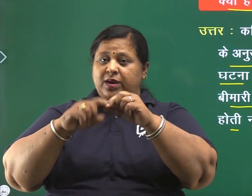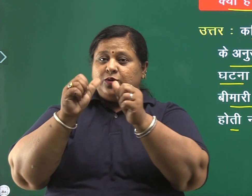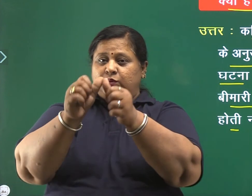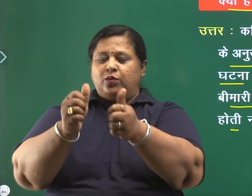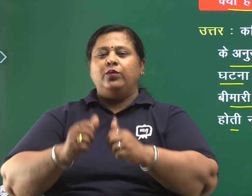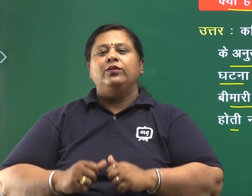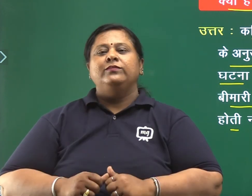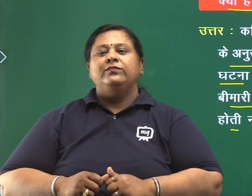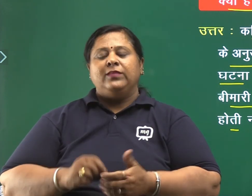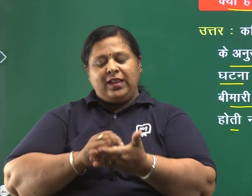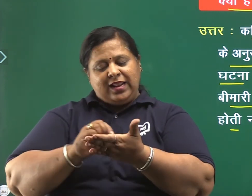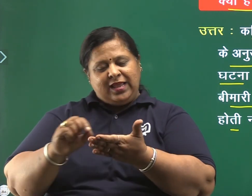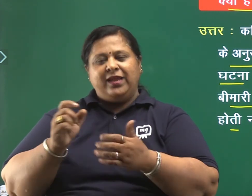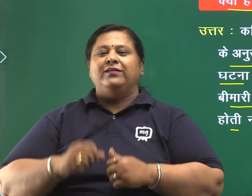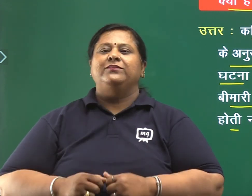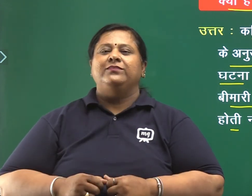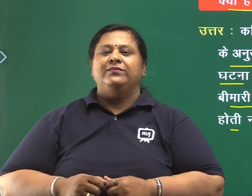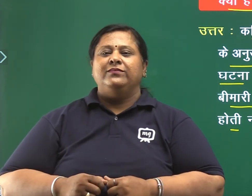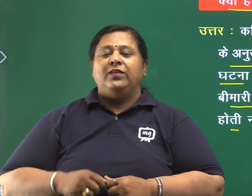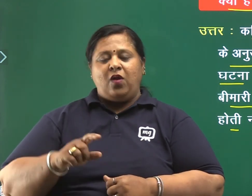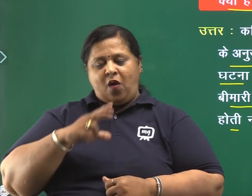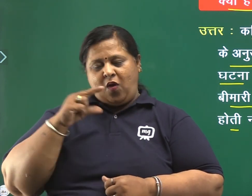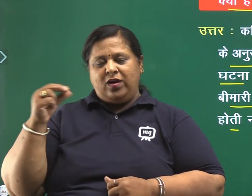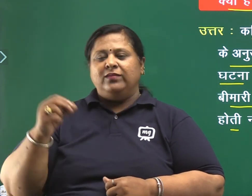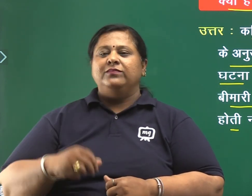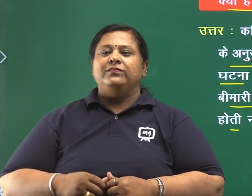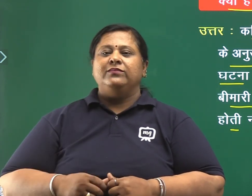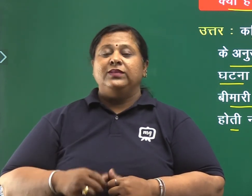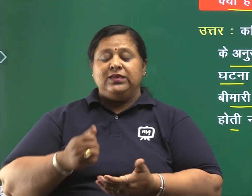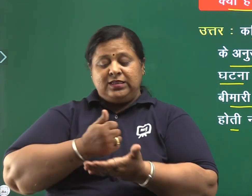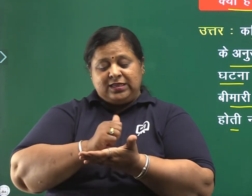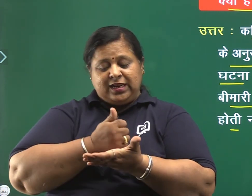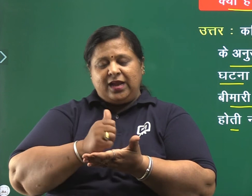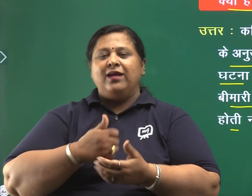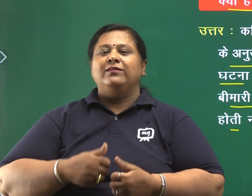को लिखें और